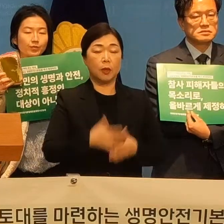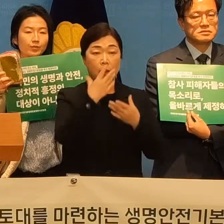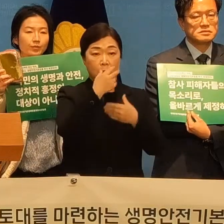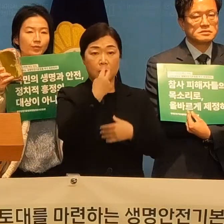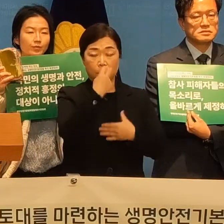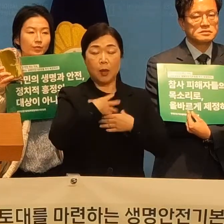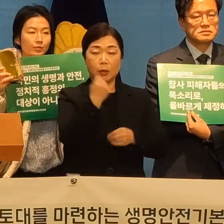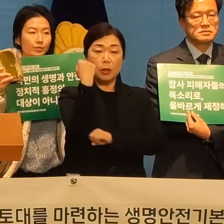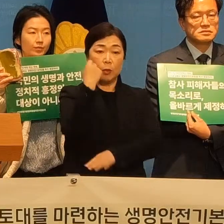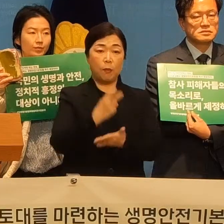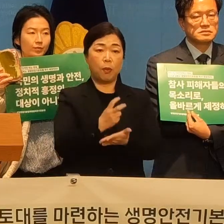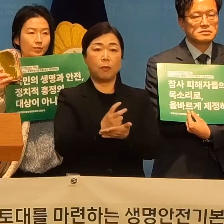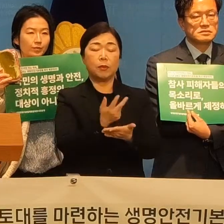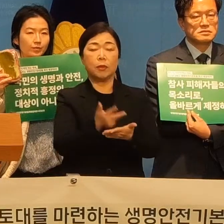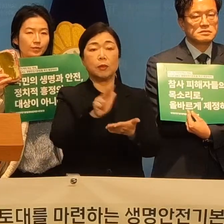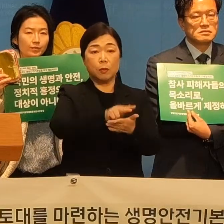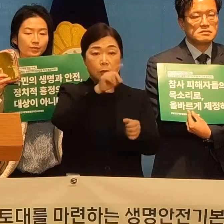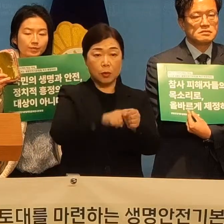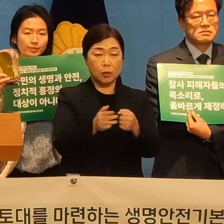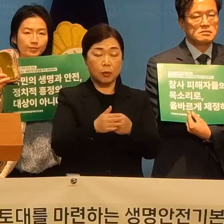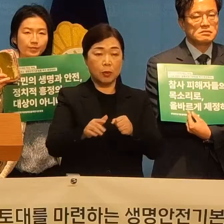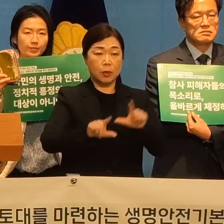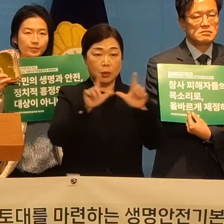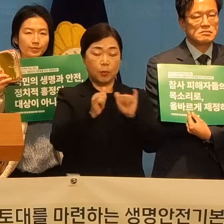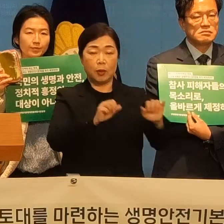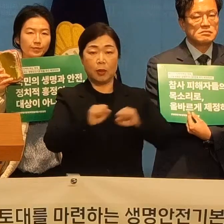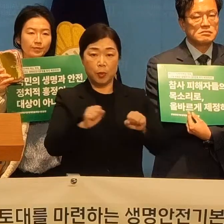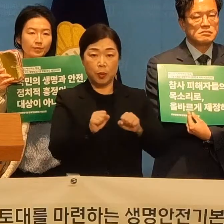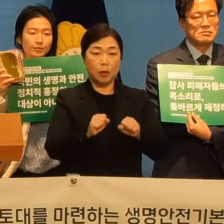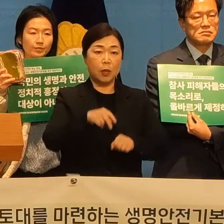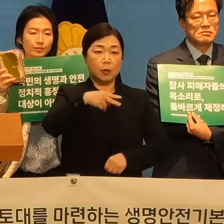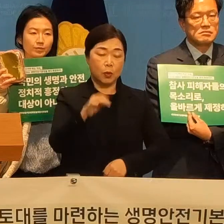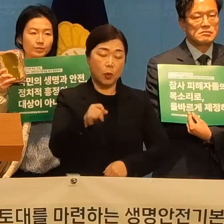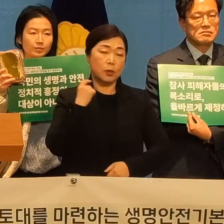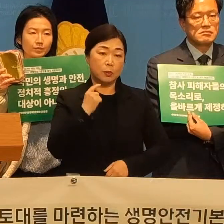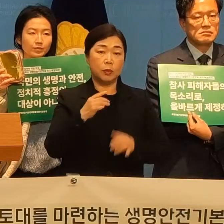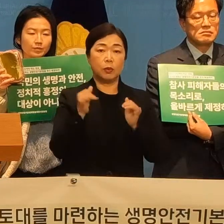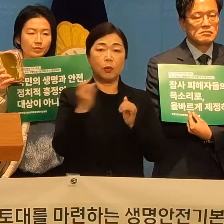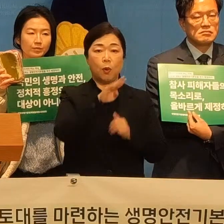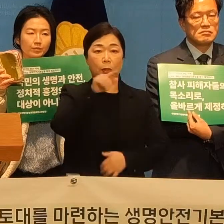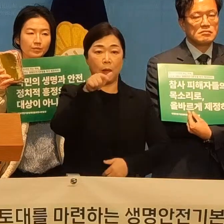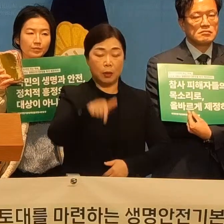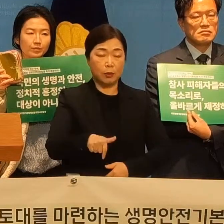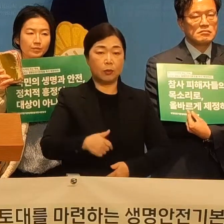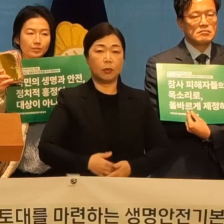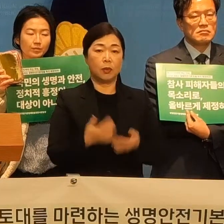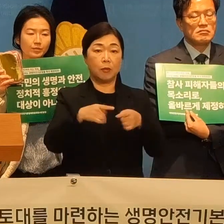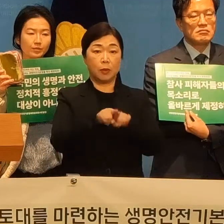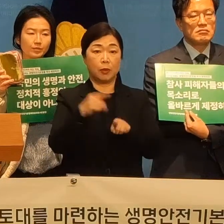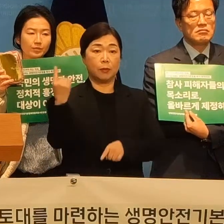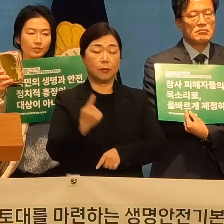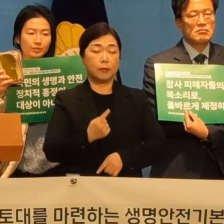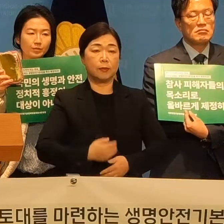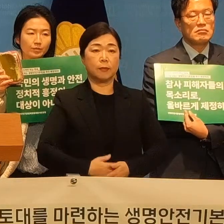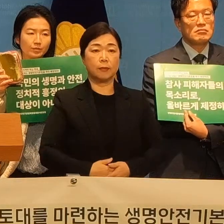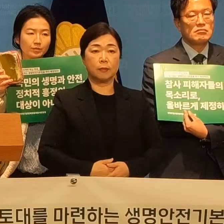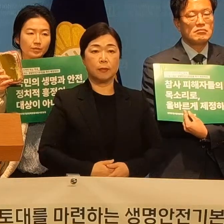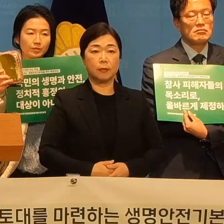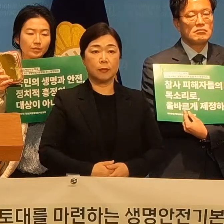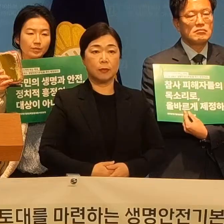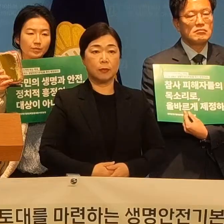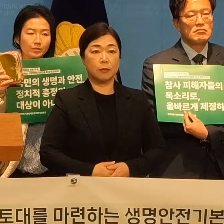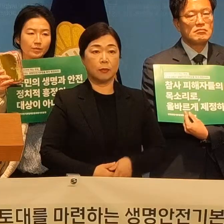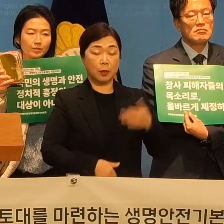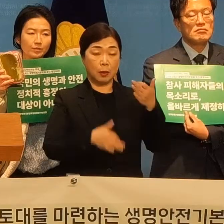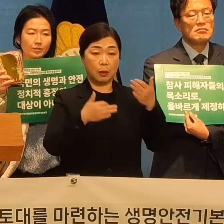생명안전기본법 제정을 위한 시민행동의 송경용 신부님, 박내군 집행위원장님 함께 해주셨습니다. 4.16 연대의